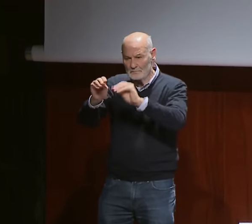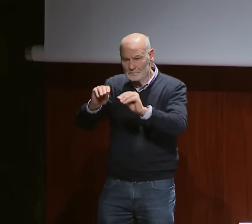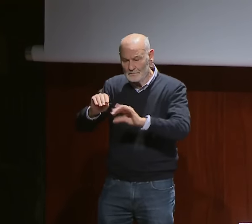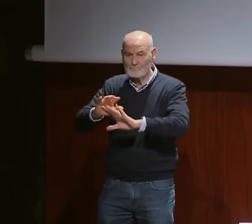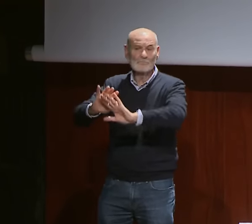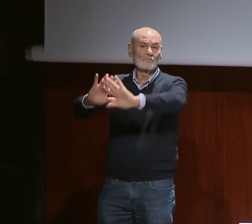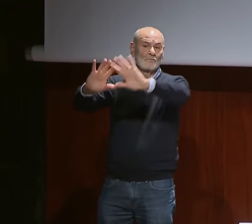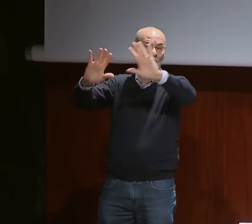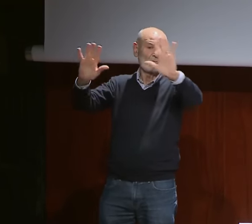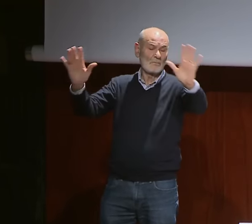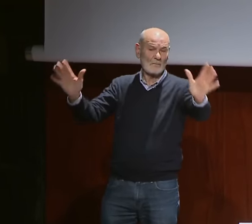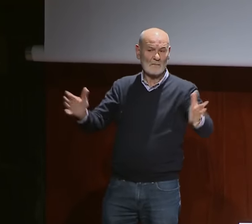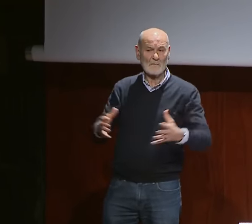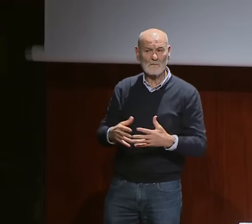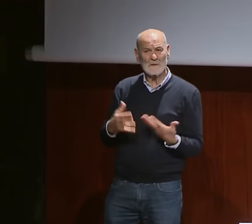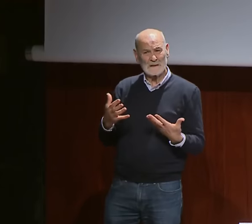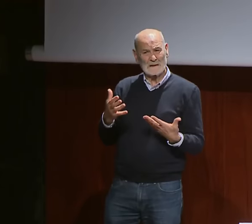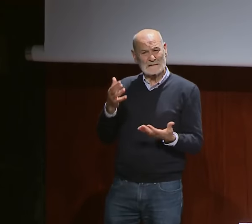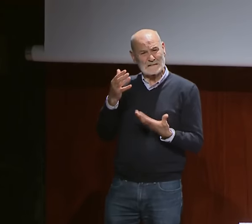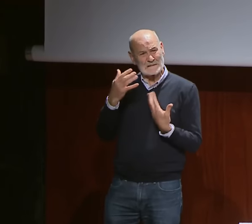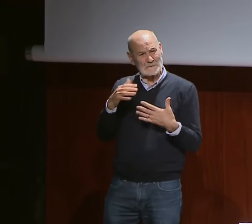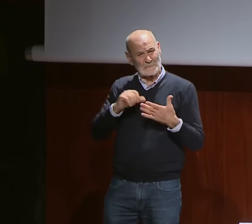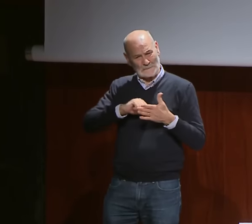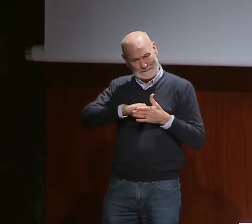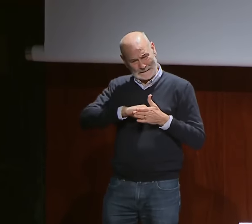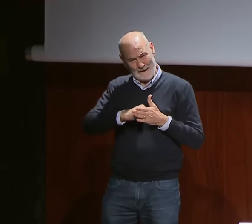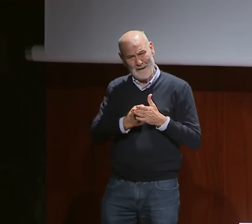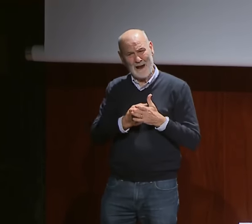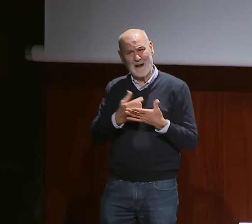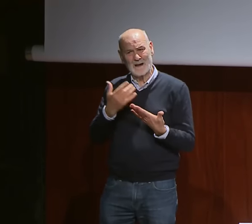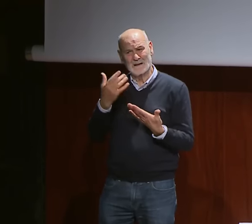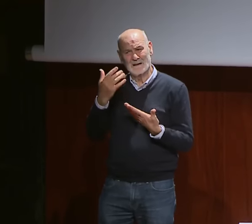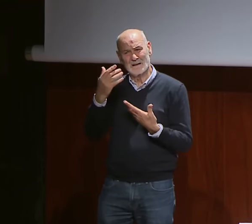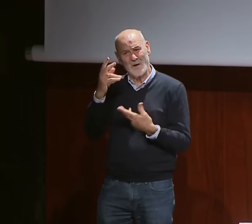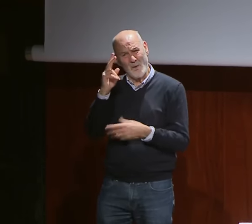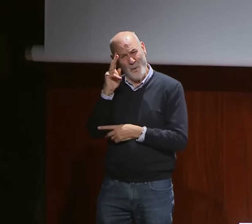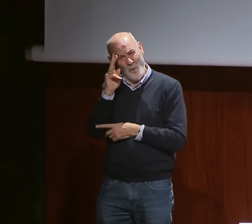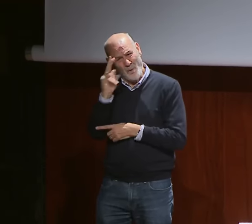remodifié des choses dans le texte, on a développé certains passages.